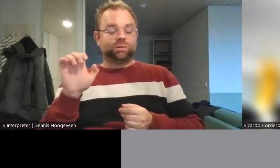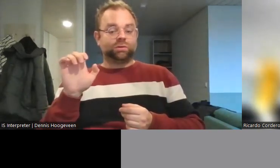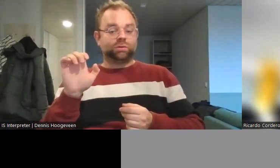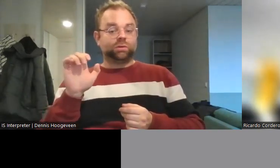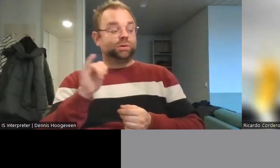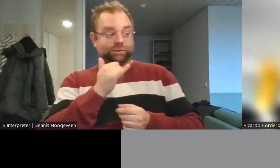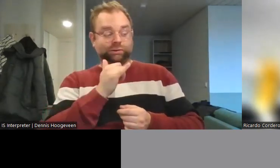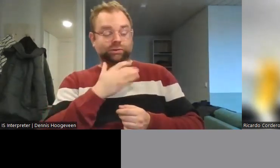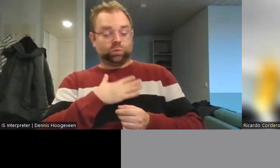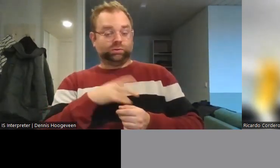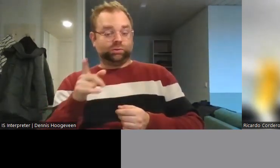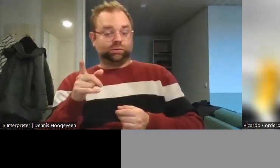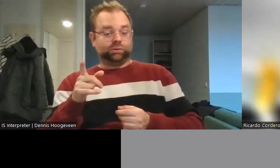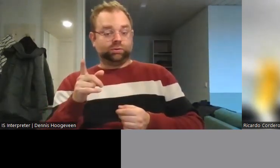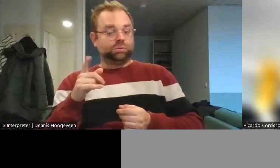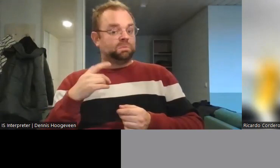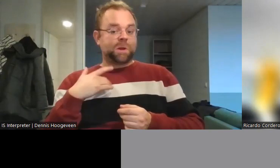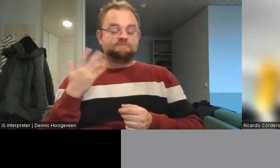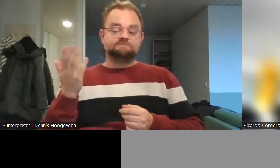langage de signes.